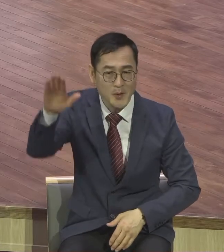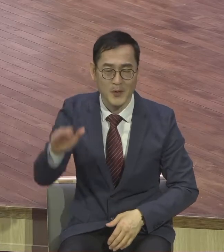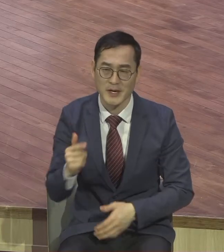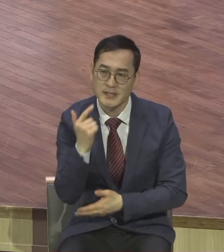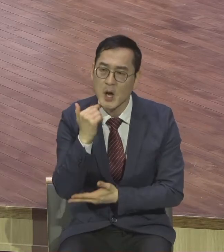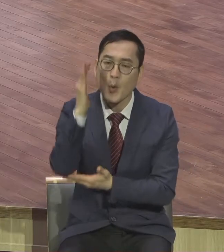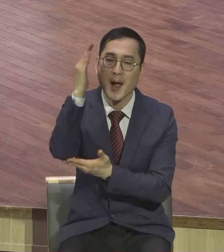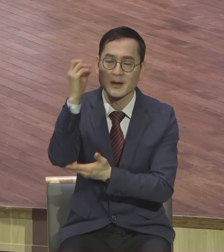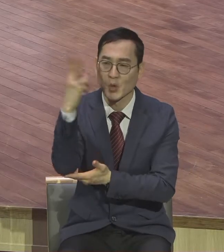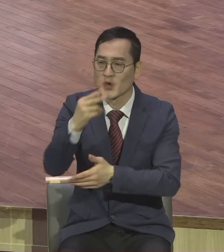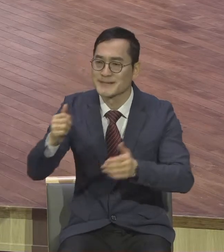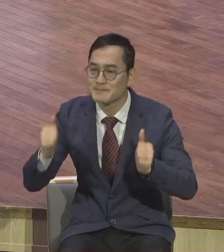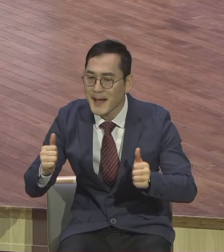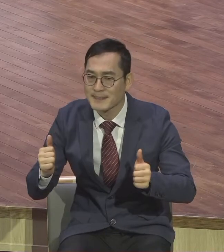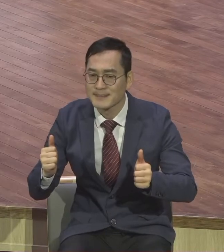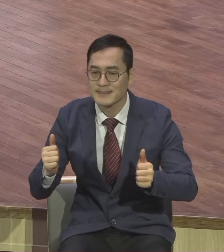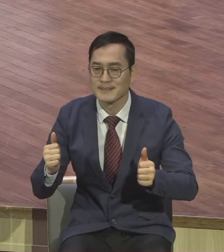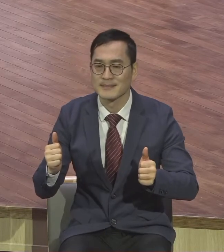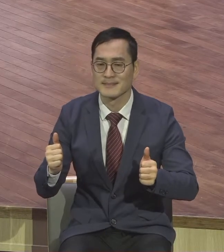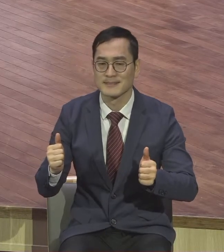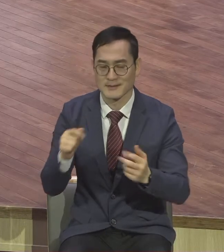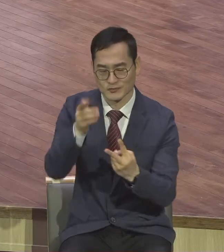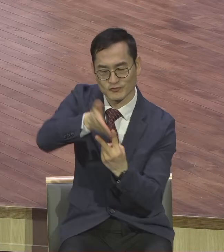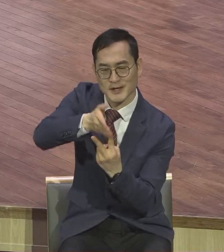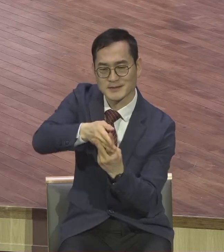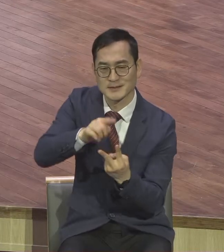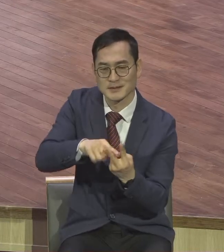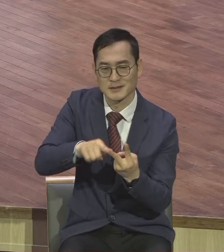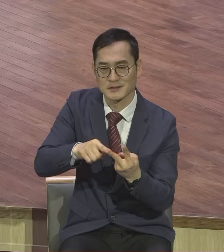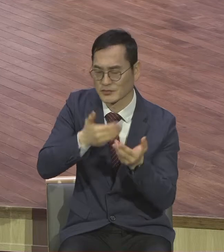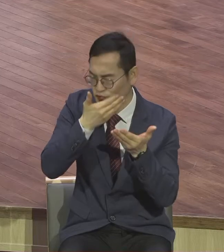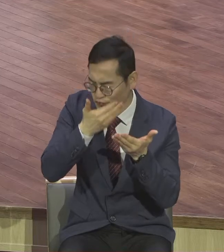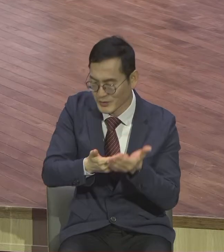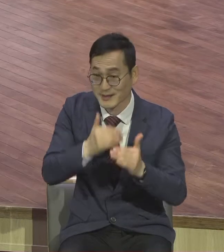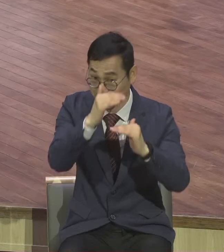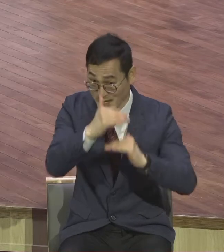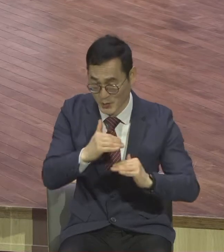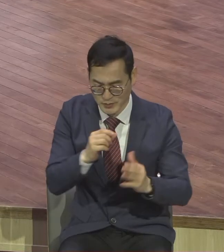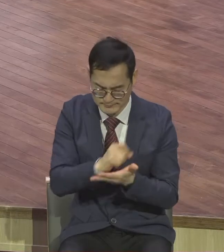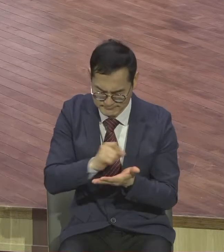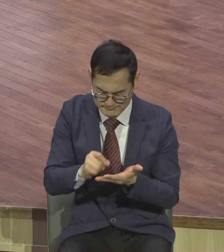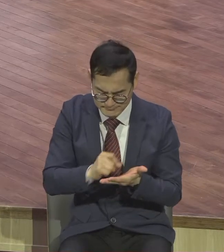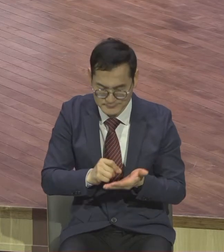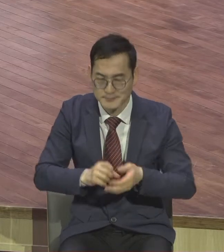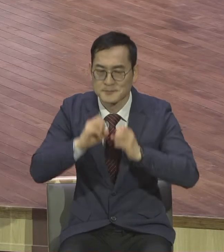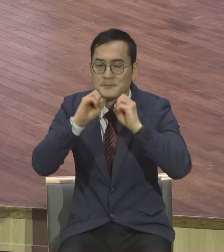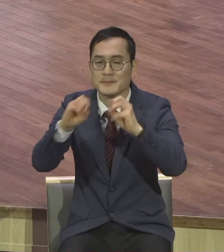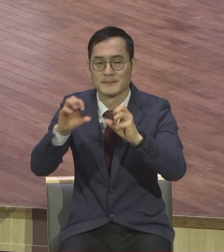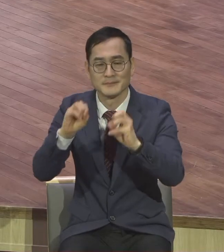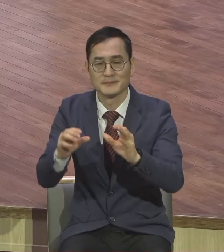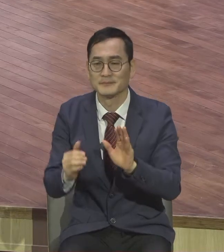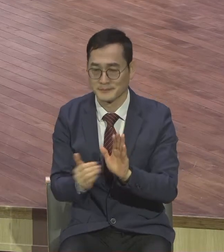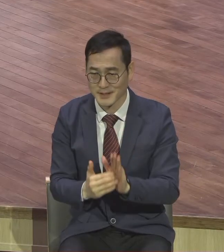요한 개시를 통해서 우리에게 전해주는 핵심적 역할을 감당했어요 결국은